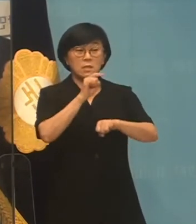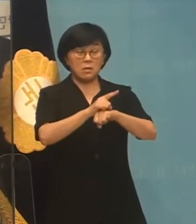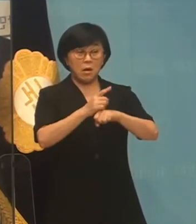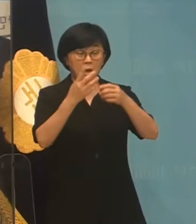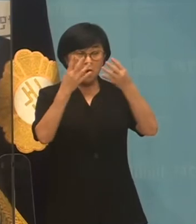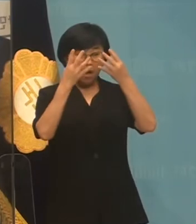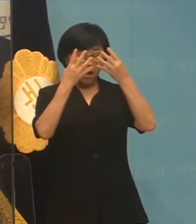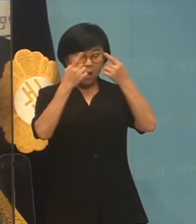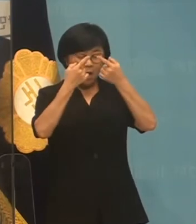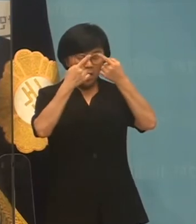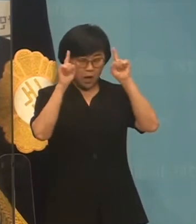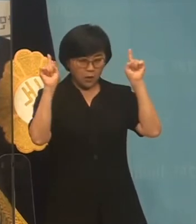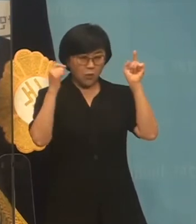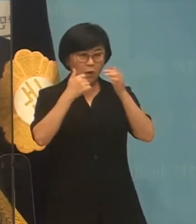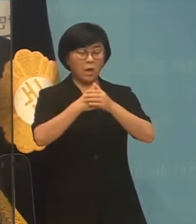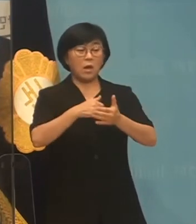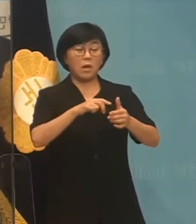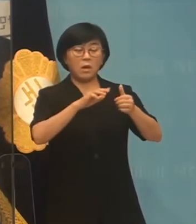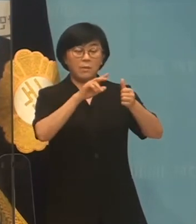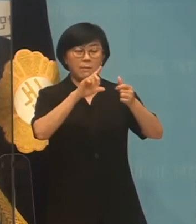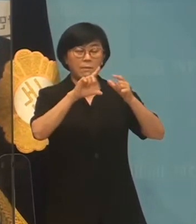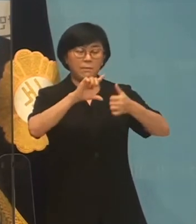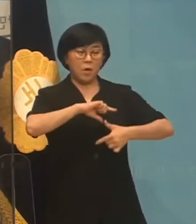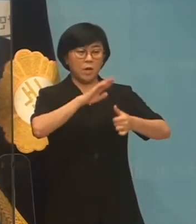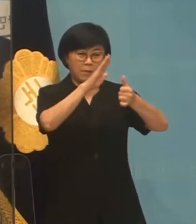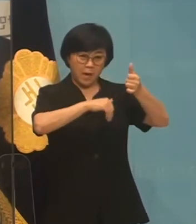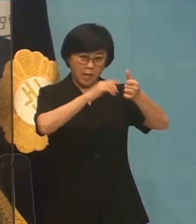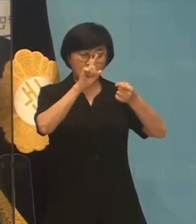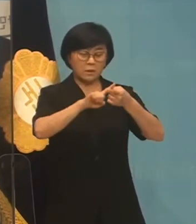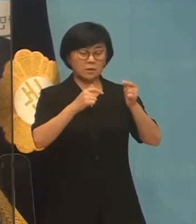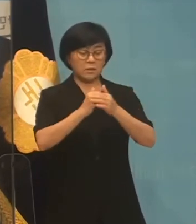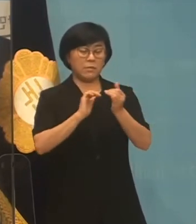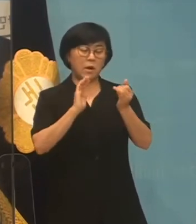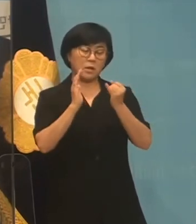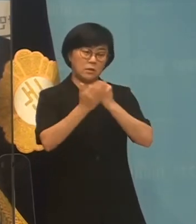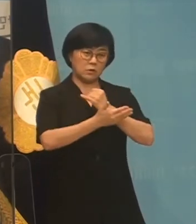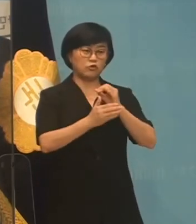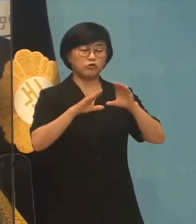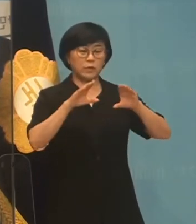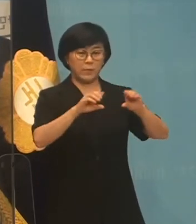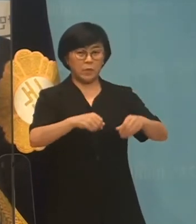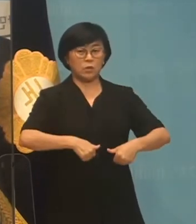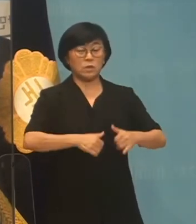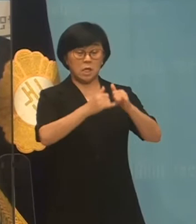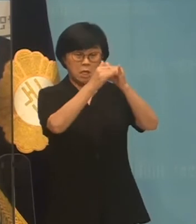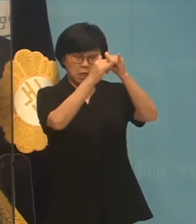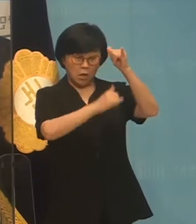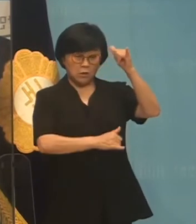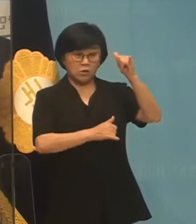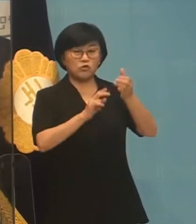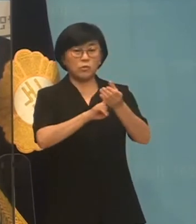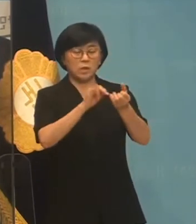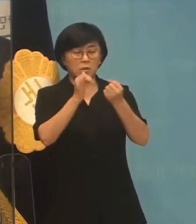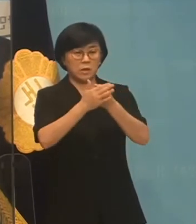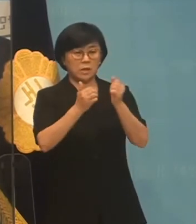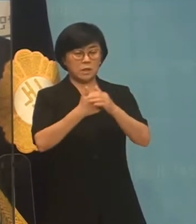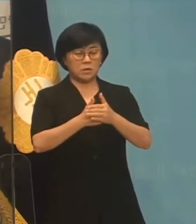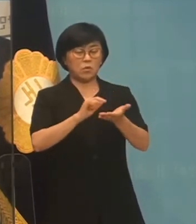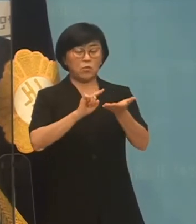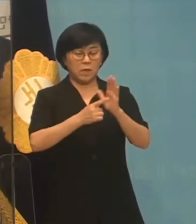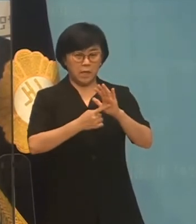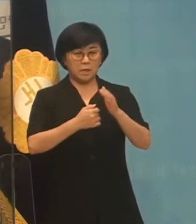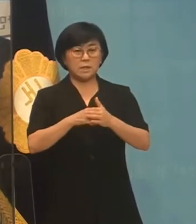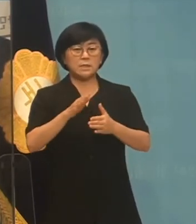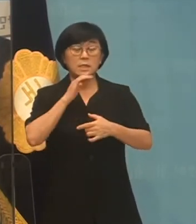김 씨를 비호하는 행위를 중단해야 합니다. 김 씨의 임용 이력서를 공개해 진상규명에 나서야